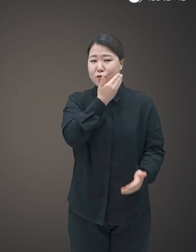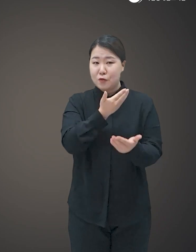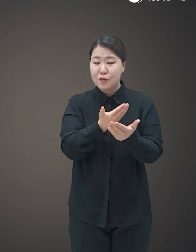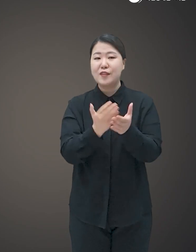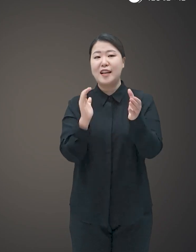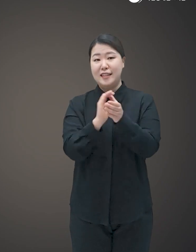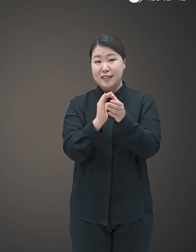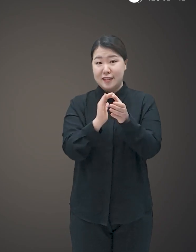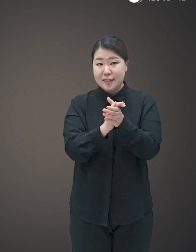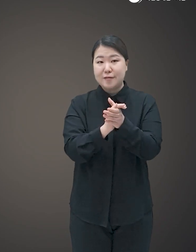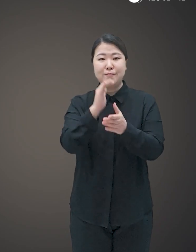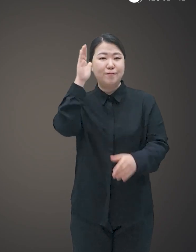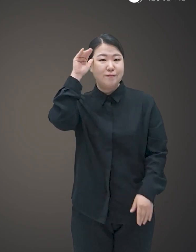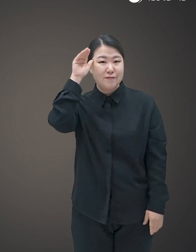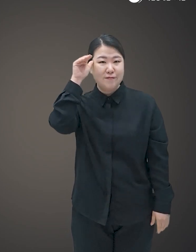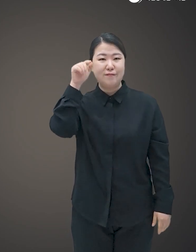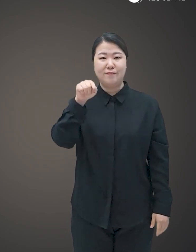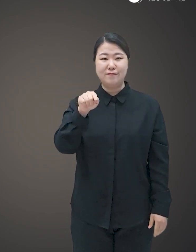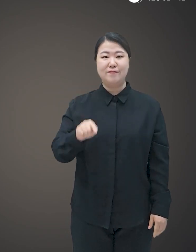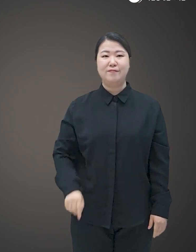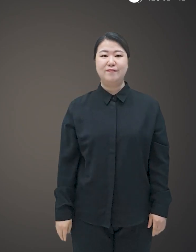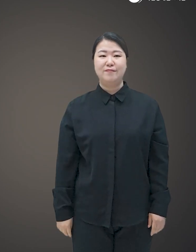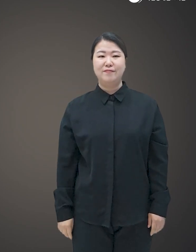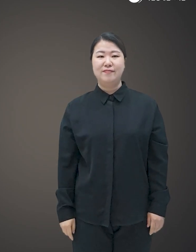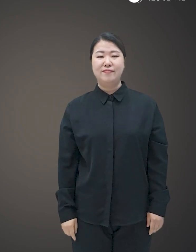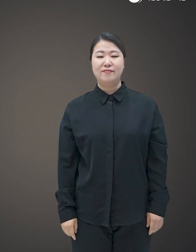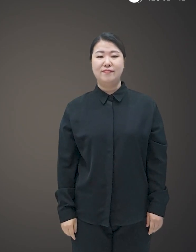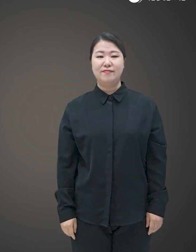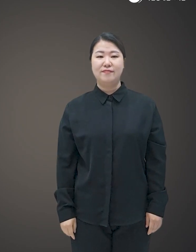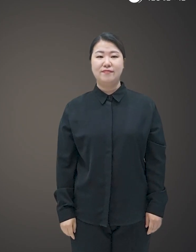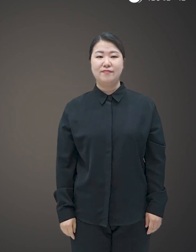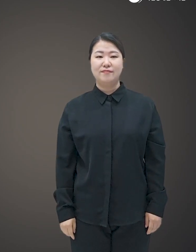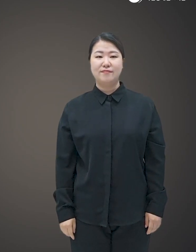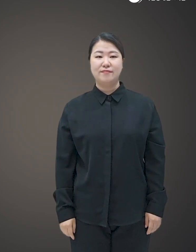세상에서 제일 소중한 친구예요.